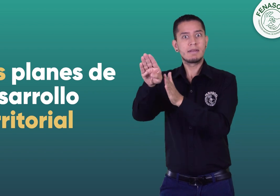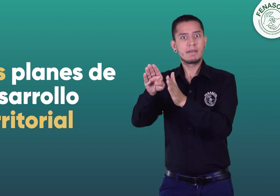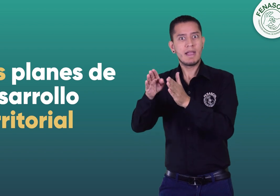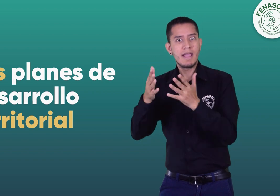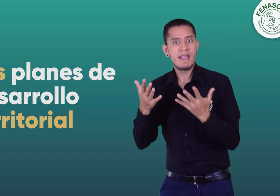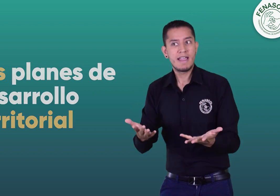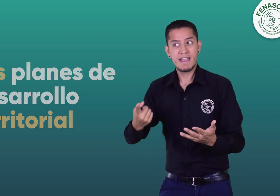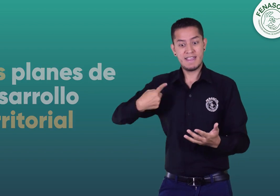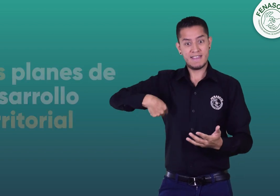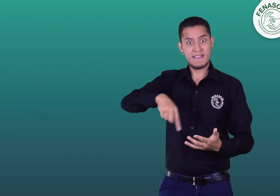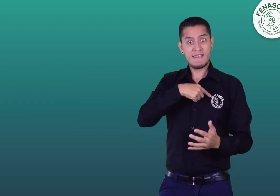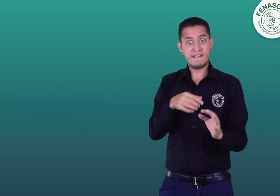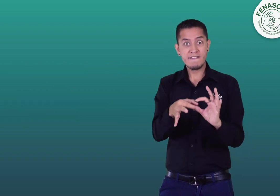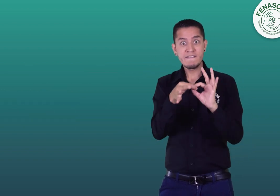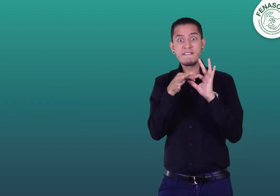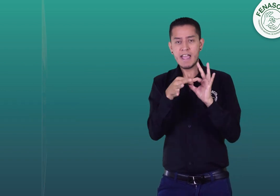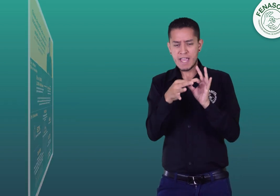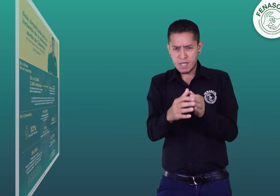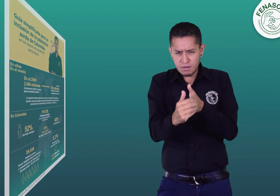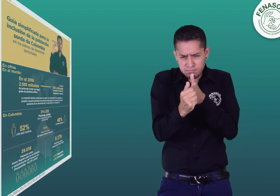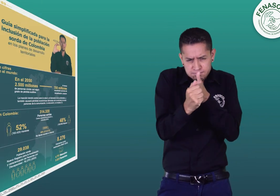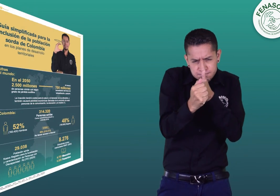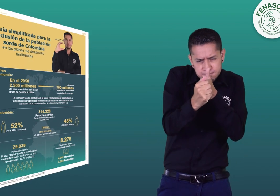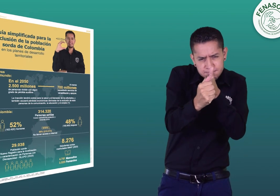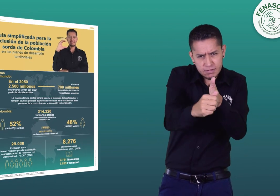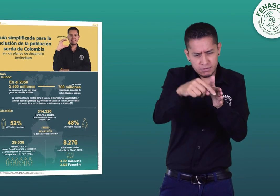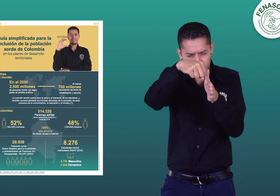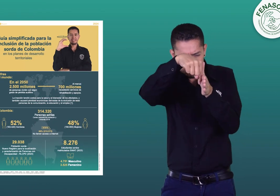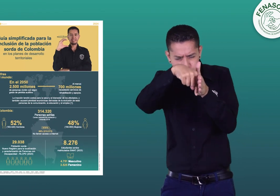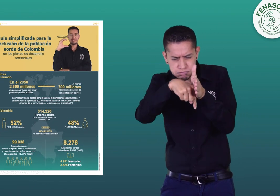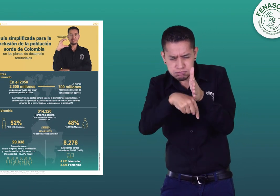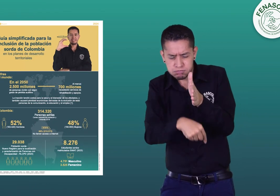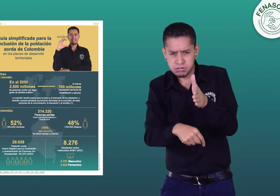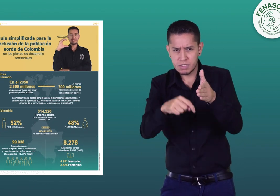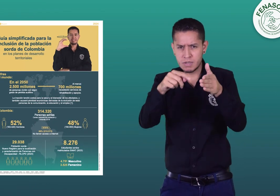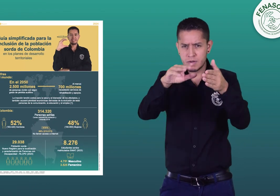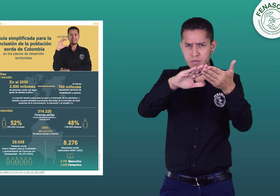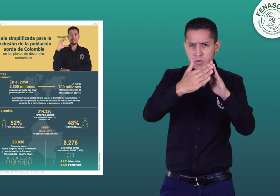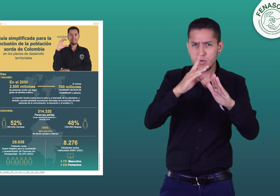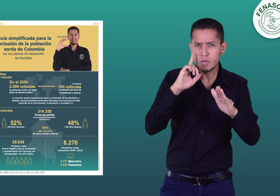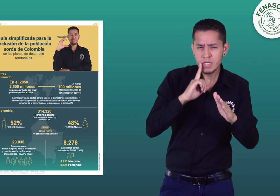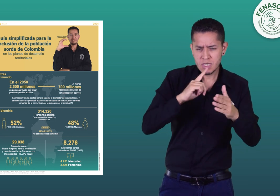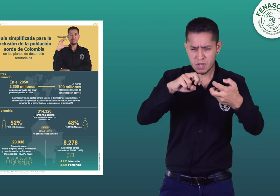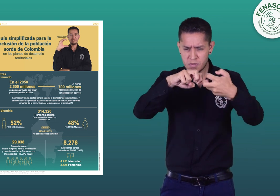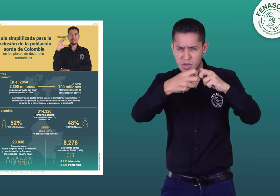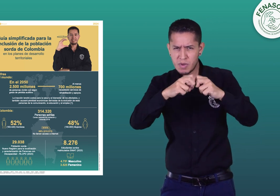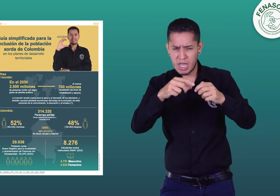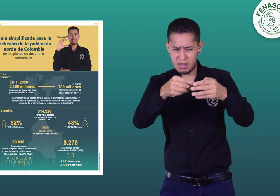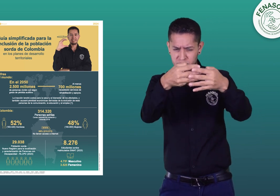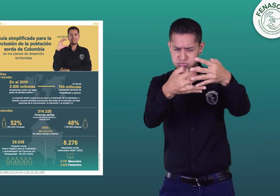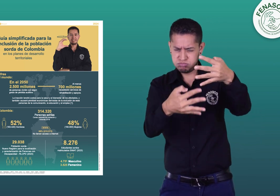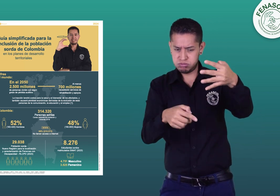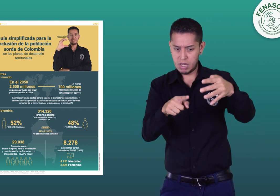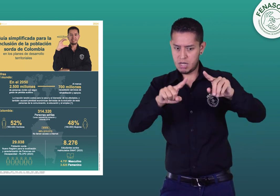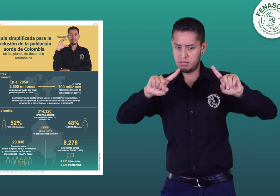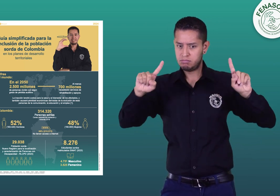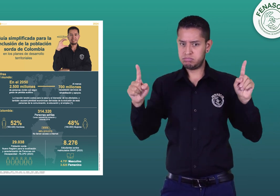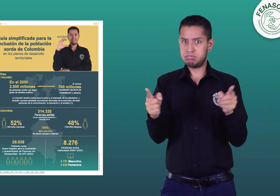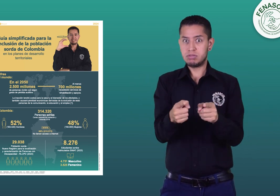responsables de los planes de desarrollo, FENASCOL elaboró una guía para la inclusión de la población sorda de Colombia, que pone